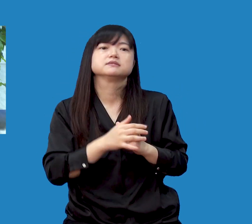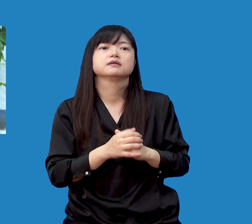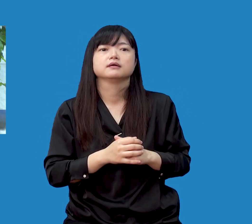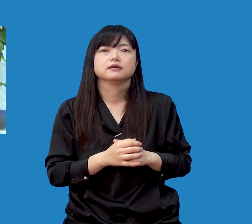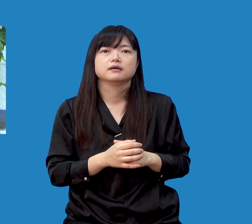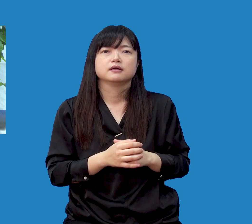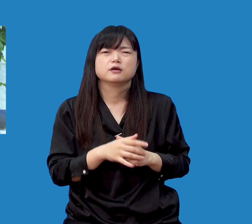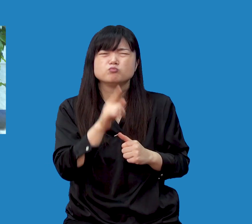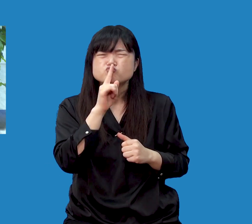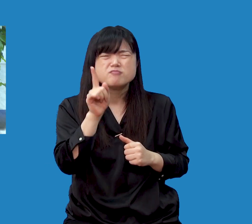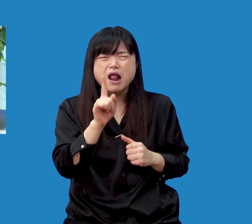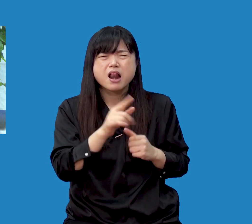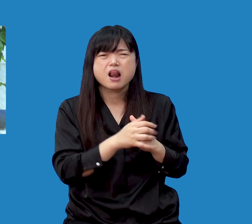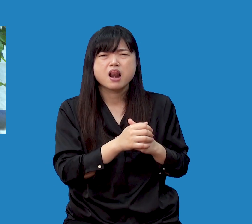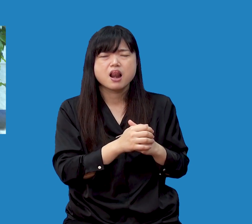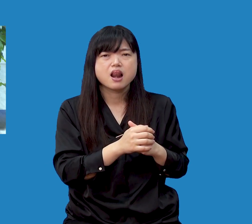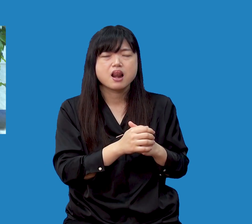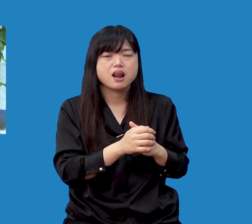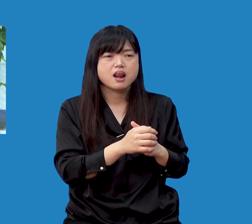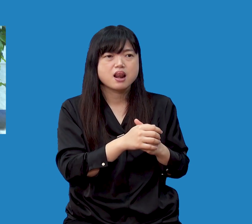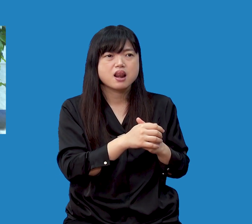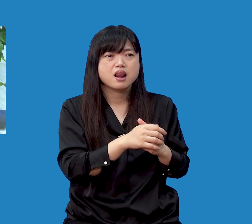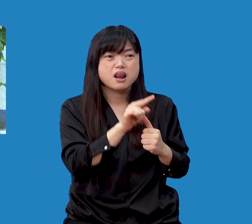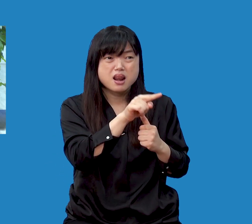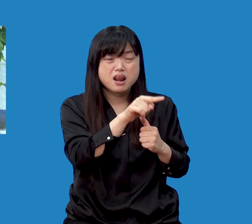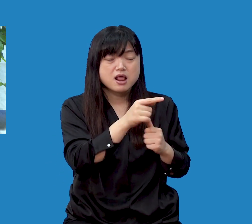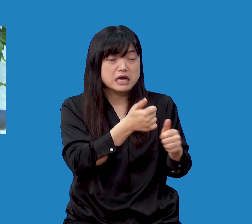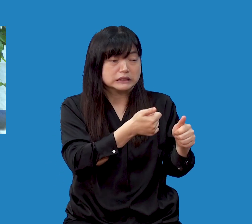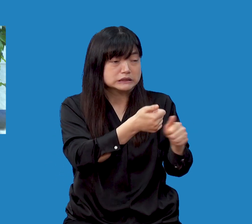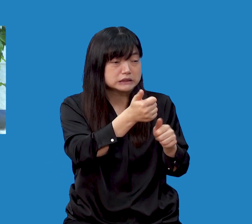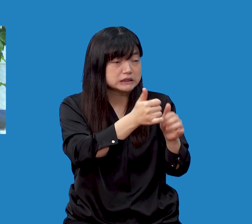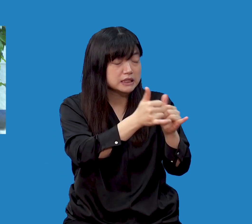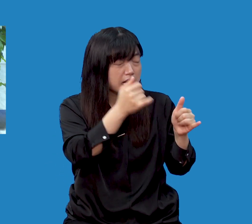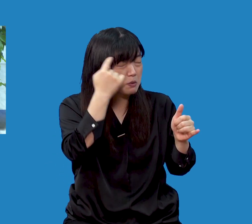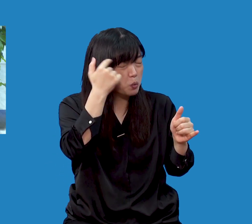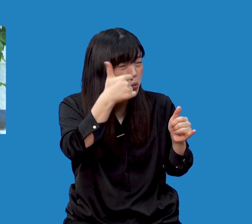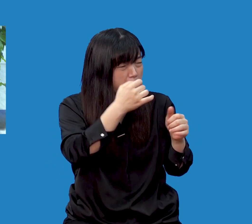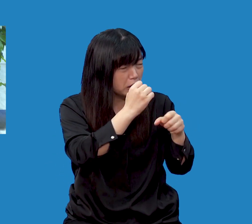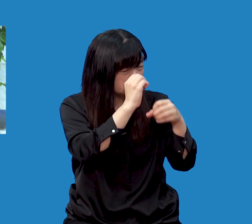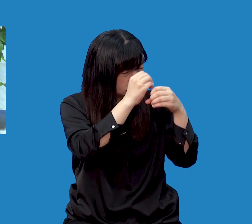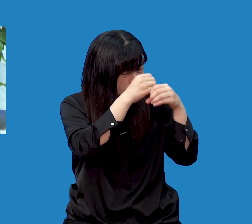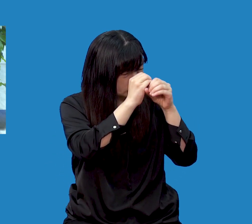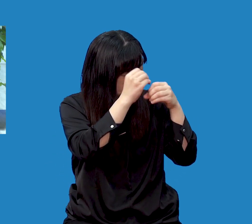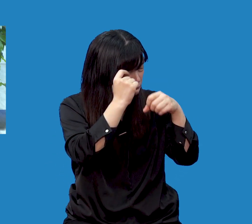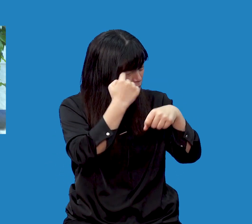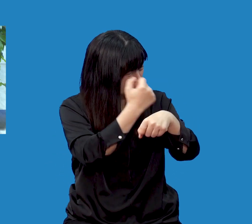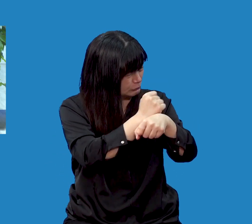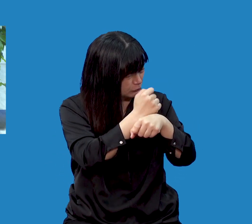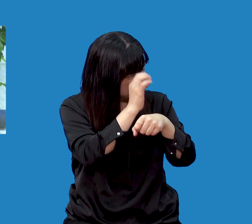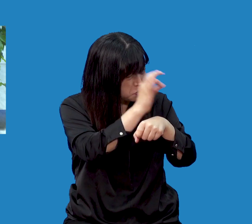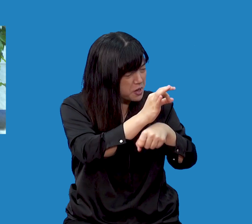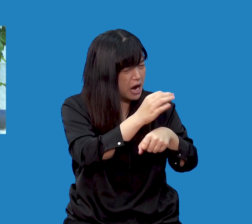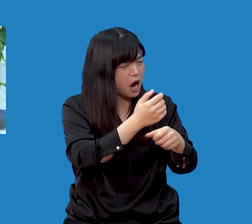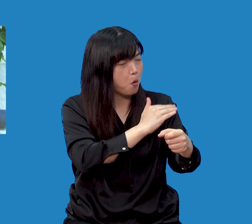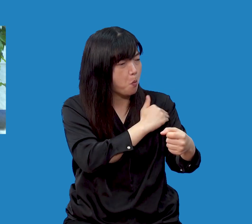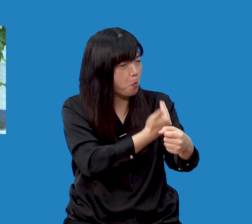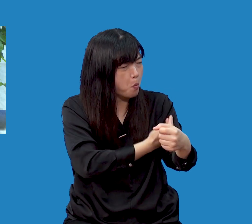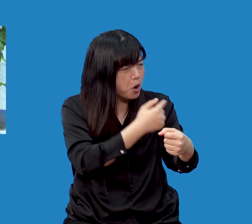있습니다. 이 로버슨은 승자의 뇌에서 이 권력이라고 하는